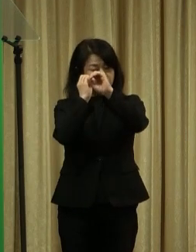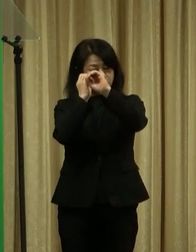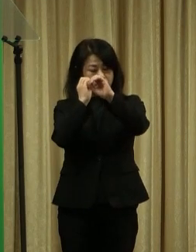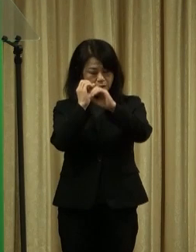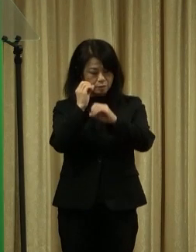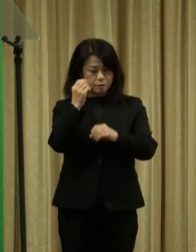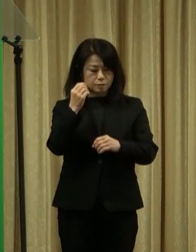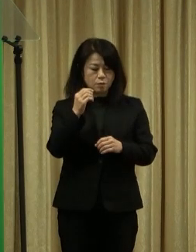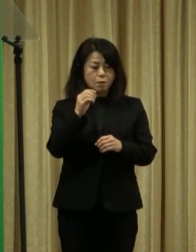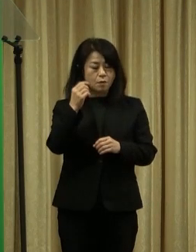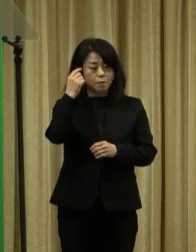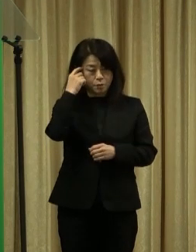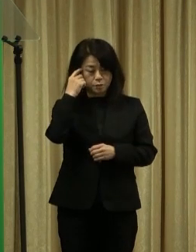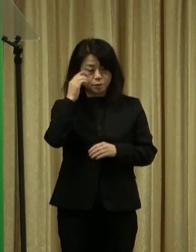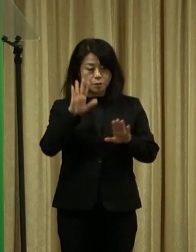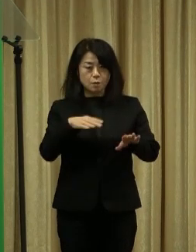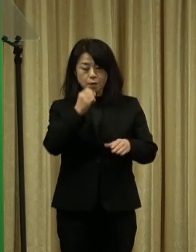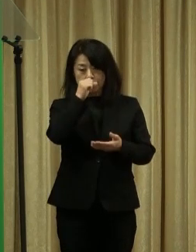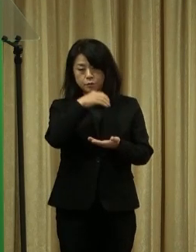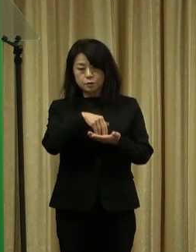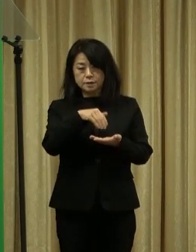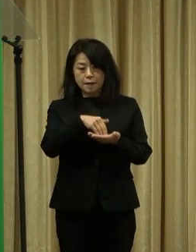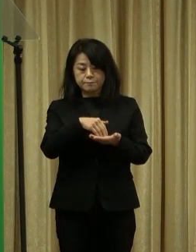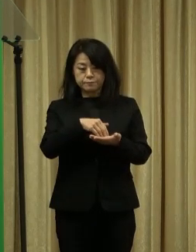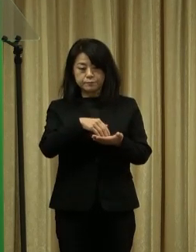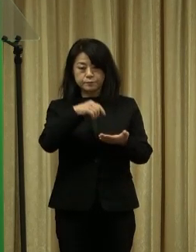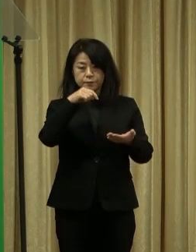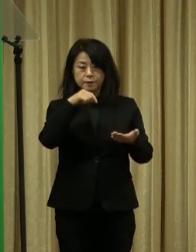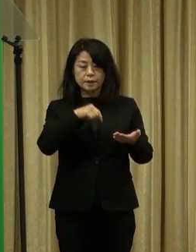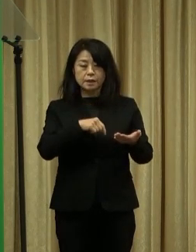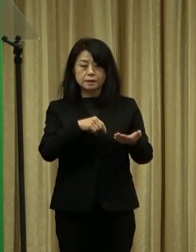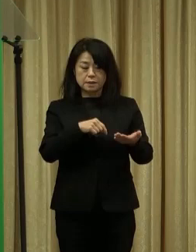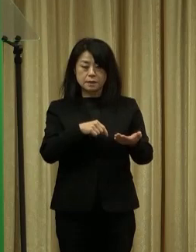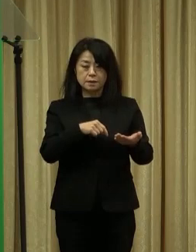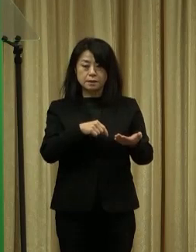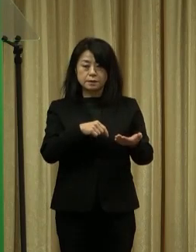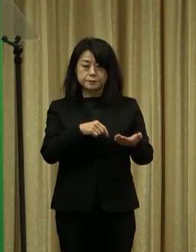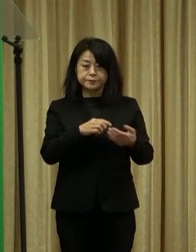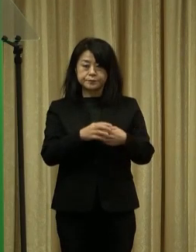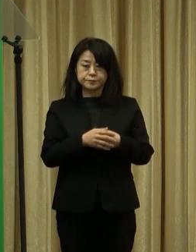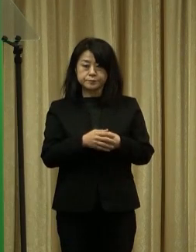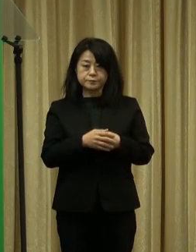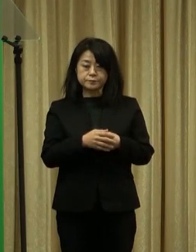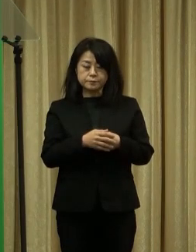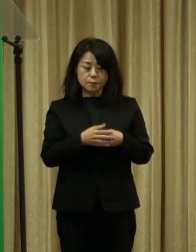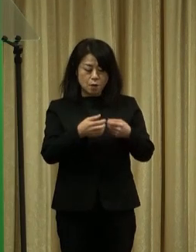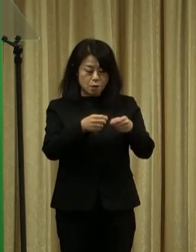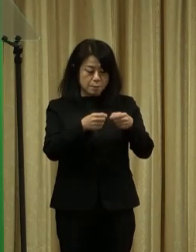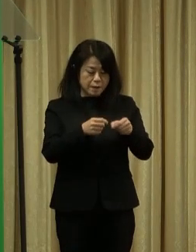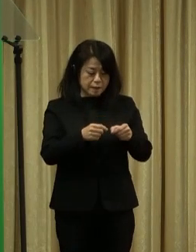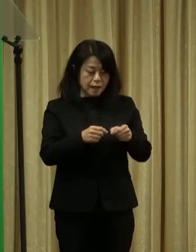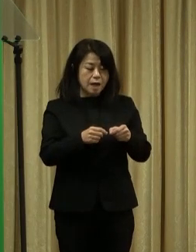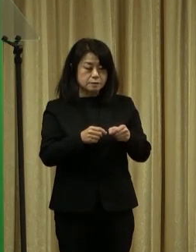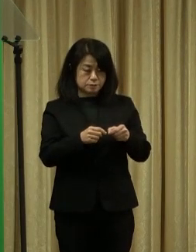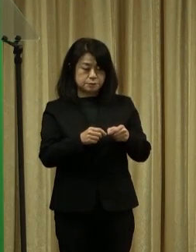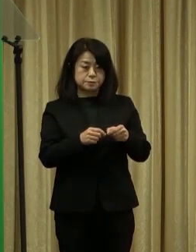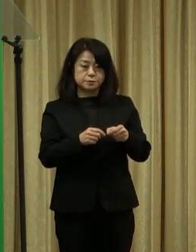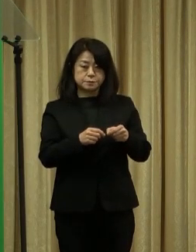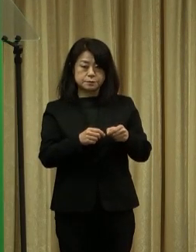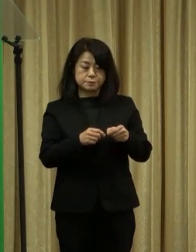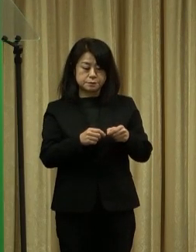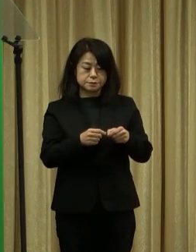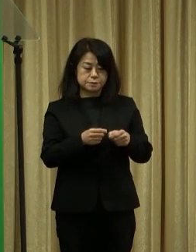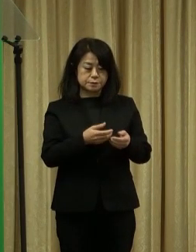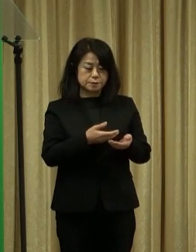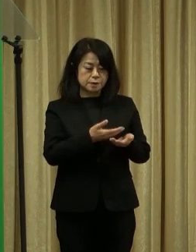ども、まあ、今回の予算でですね、まあ非常にこう、きめ細かくやっているなと、配